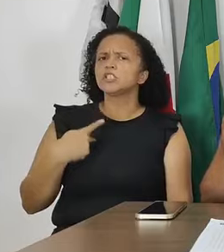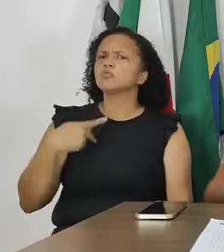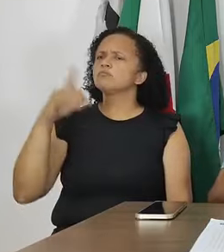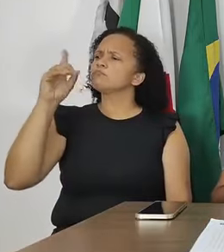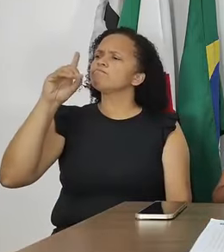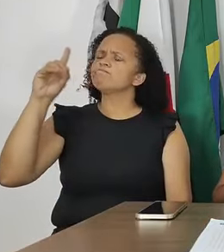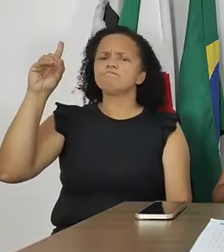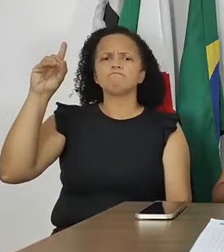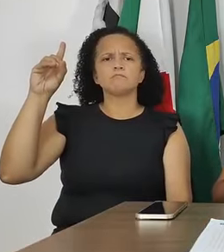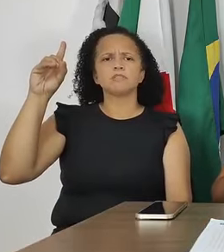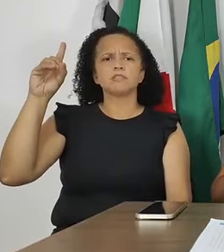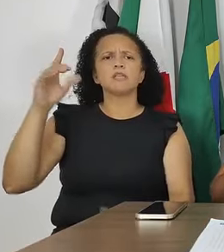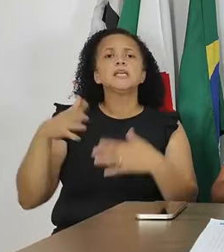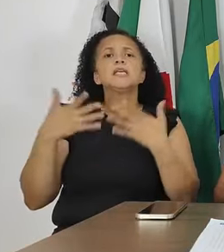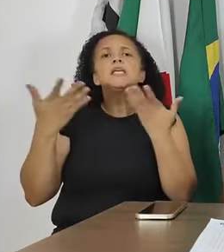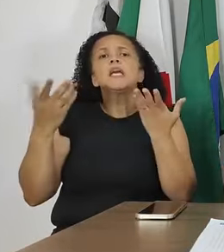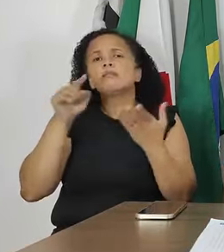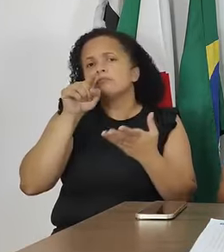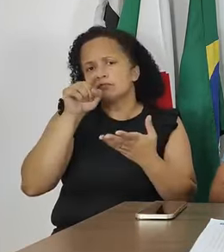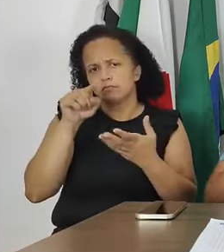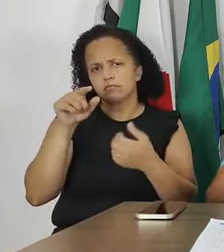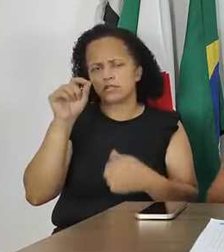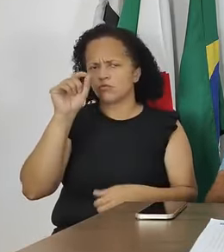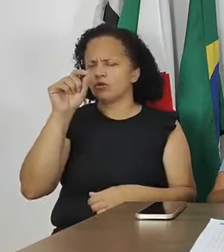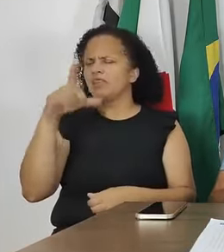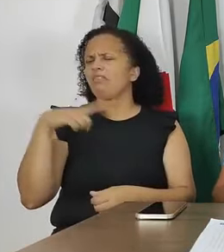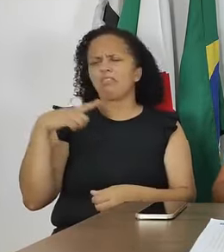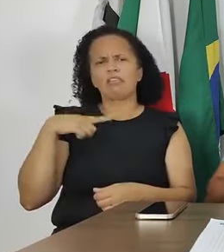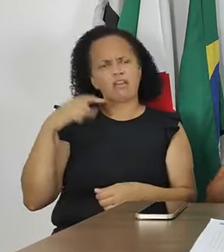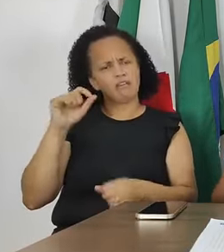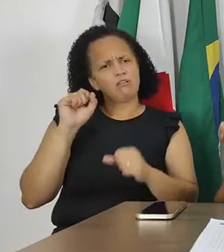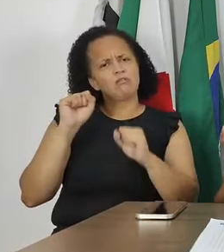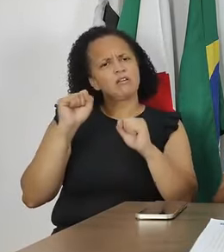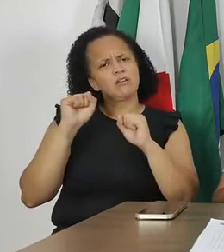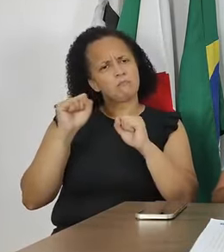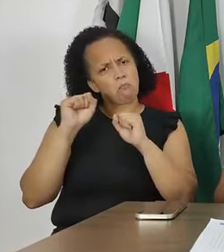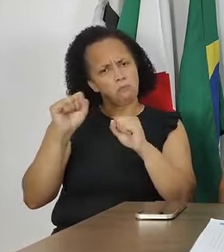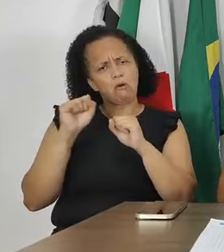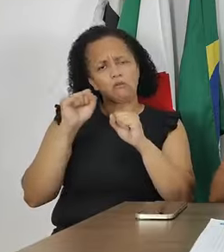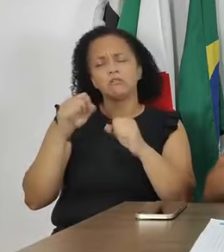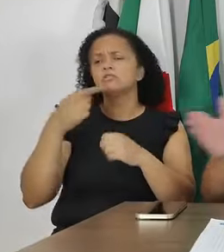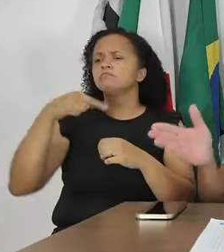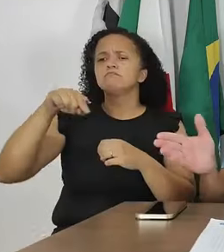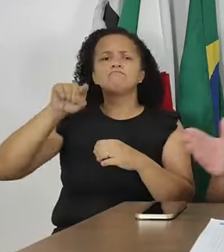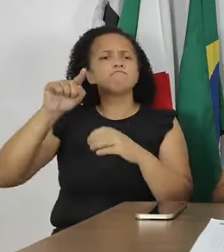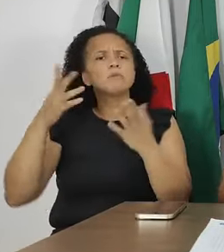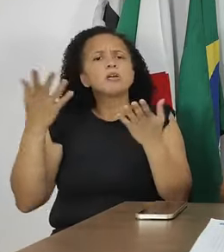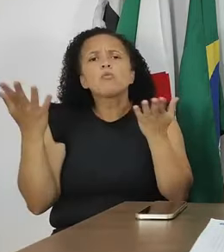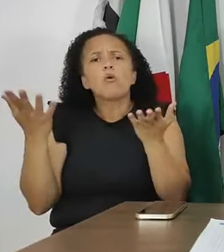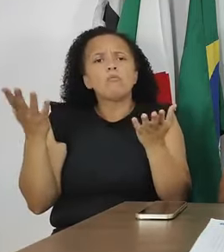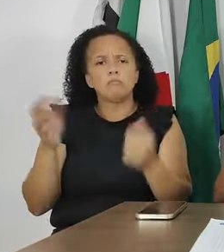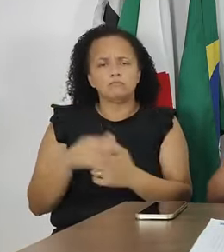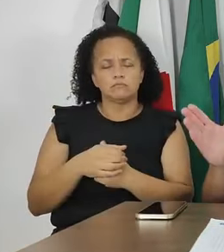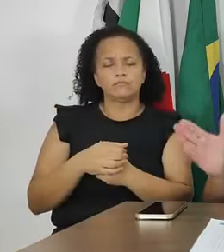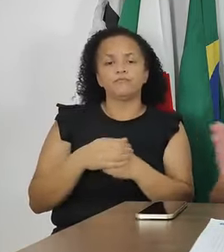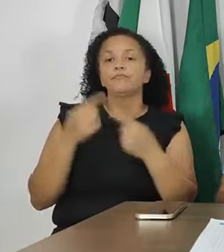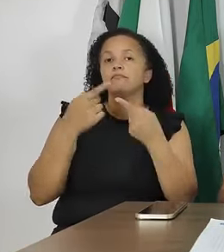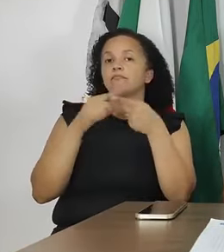é você, o que você tem, o que eu tenho, o que eu posso, para onde eu vou. Mas antes de conhecer todos